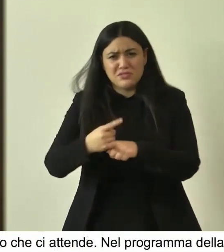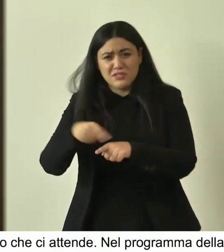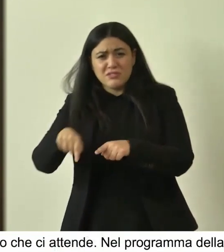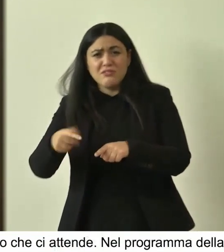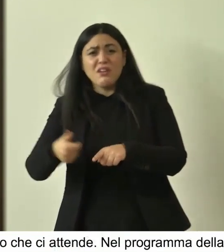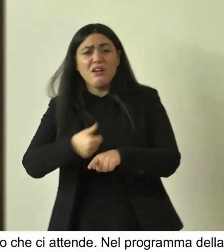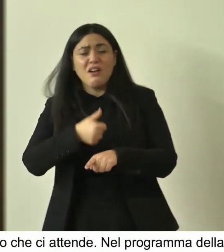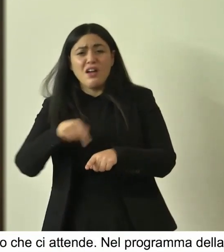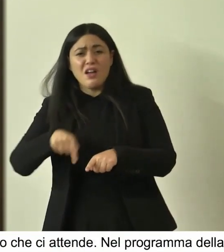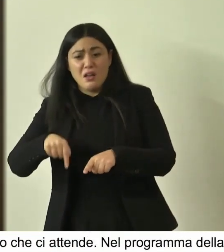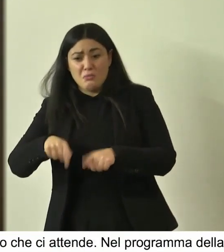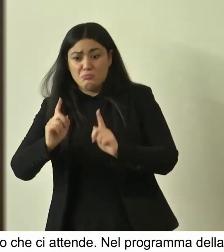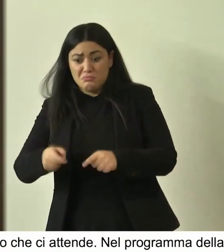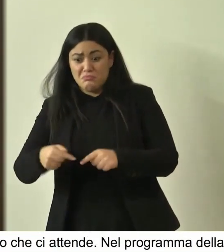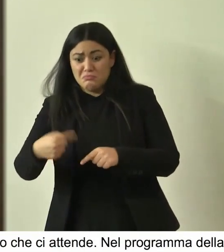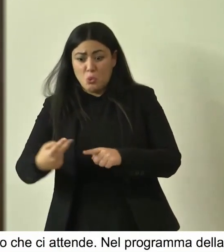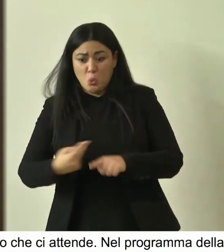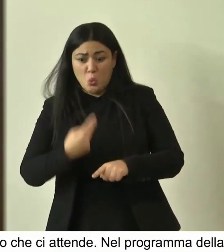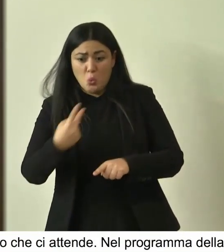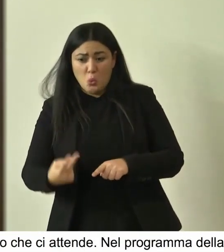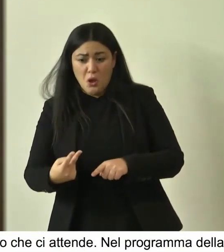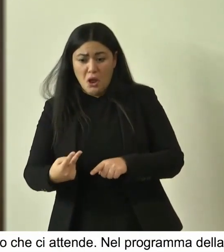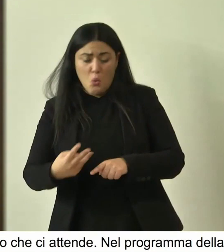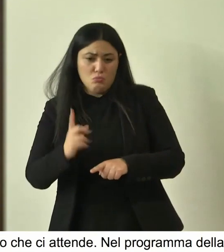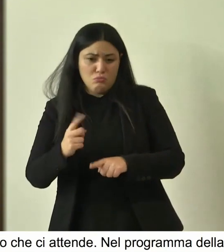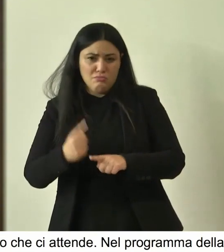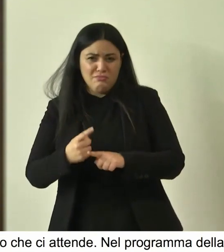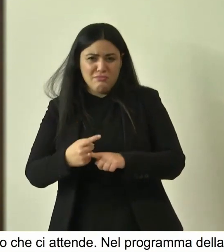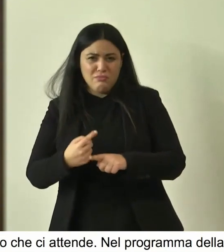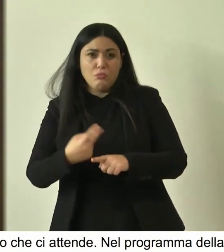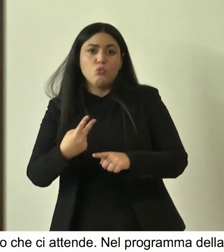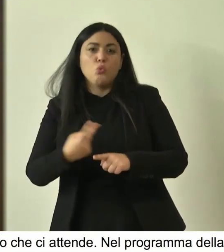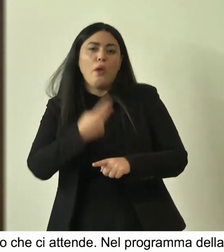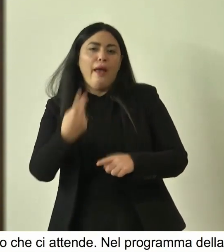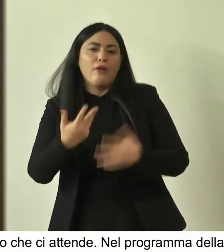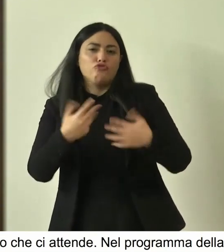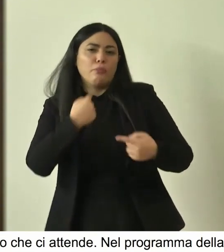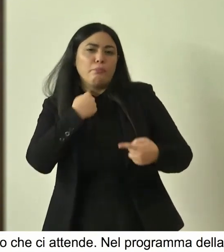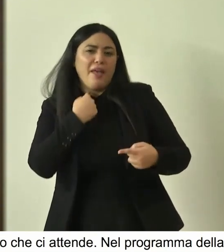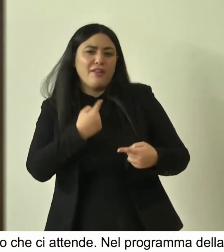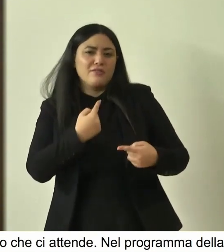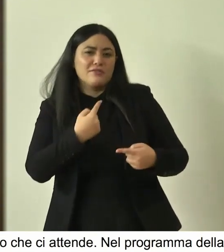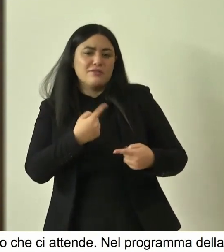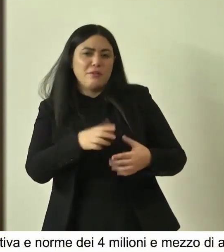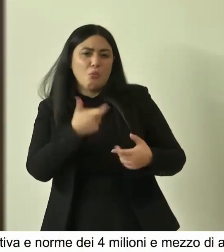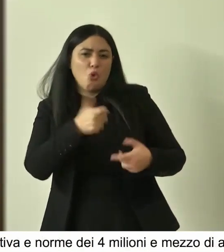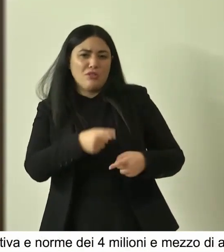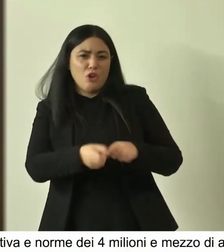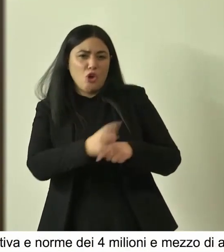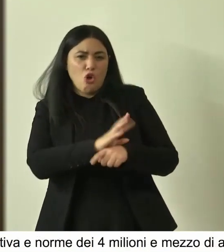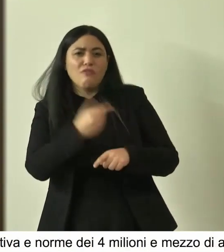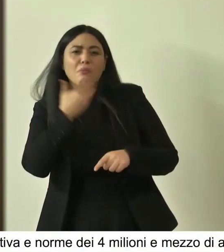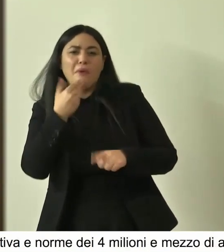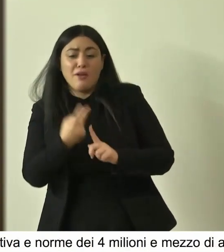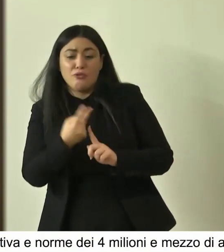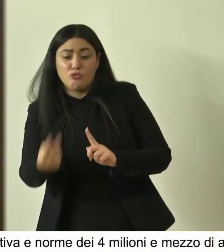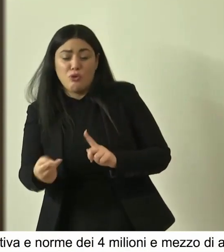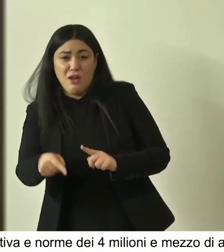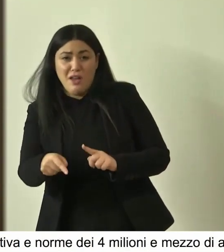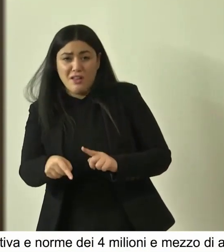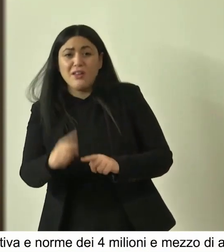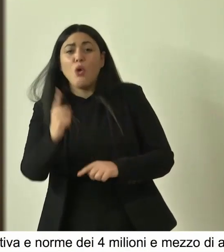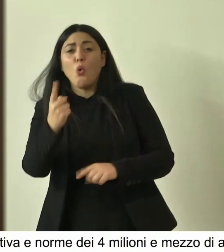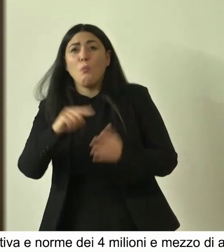nell'arco di questa legislatura. 2 anni li abbiamo buttati via col Covid, quindi adesso ci mancano 3 anni. È un milione e mezzo di